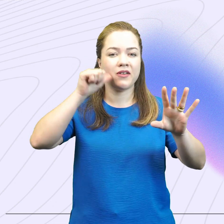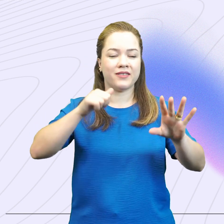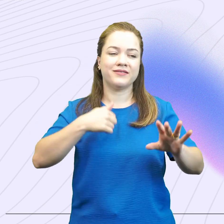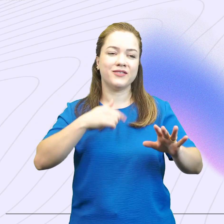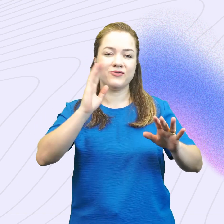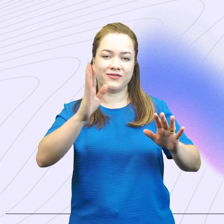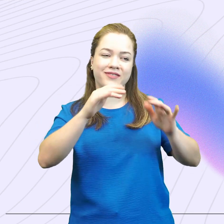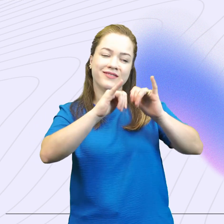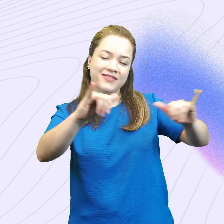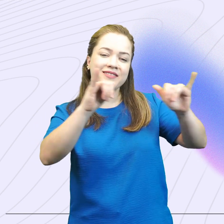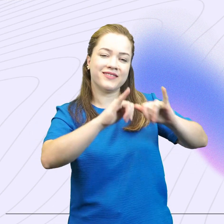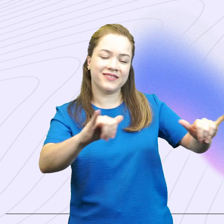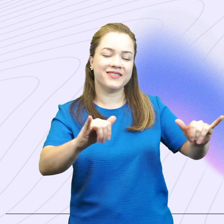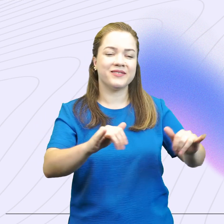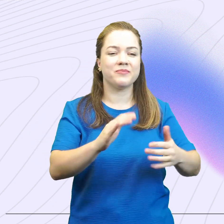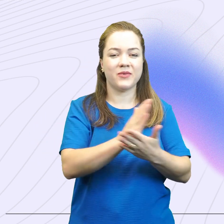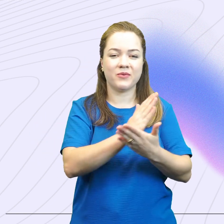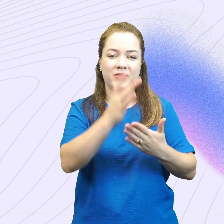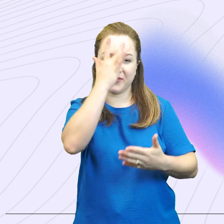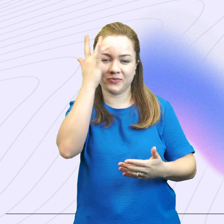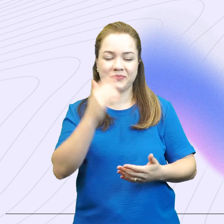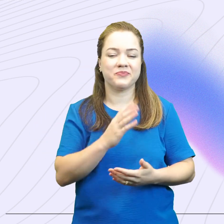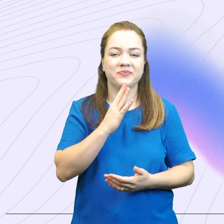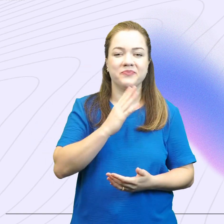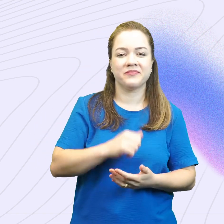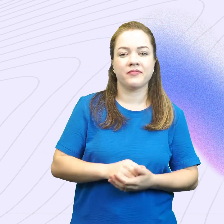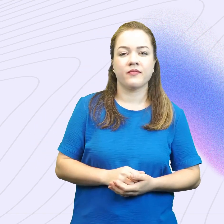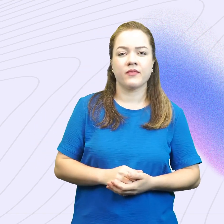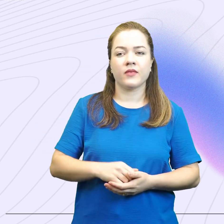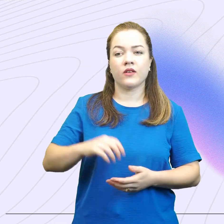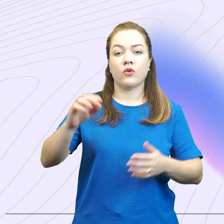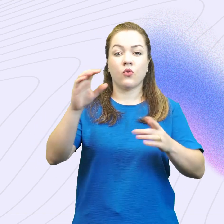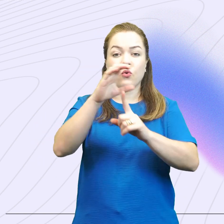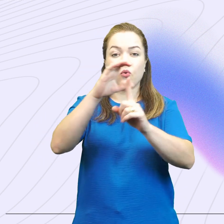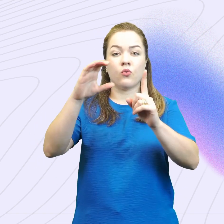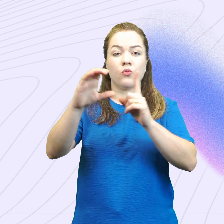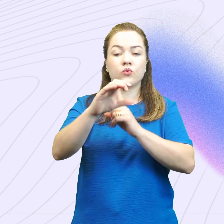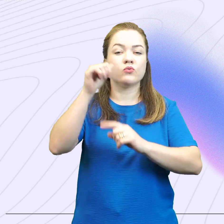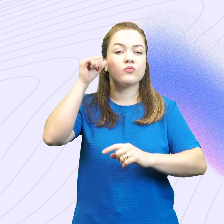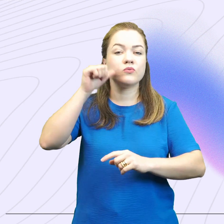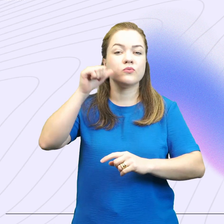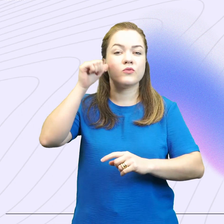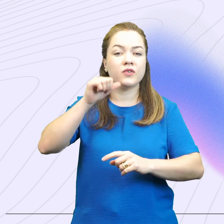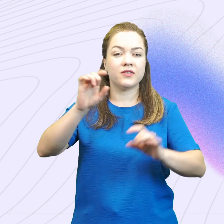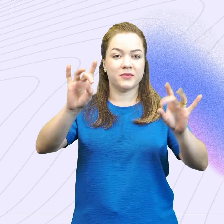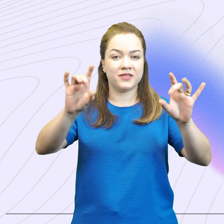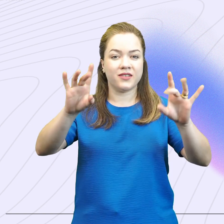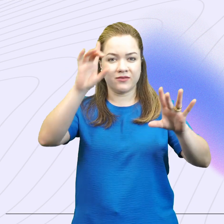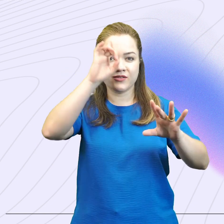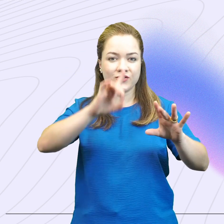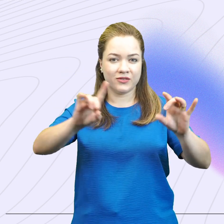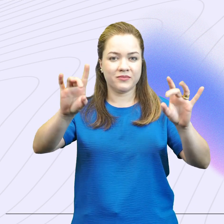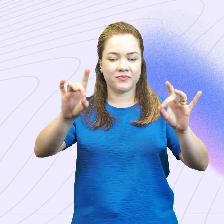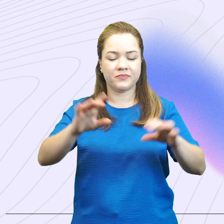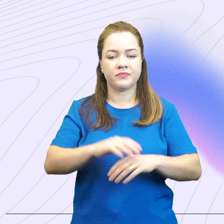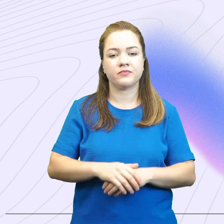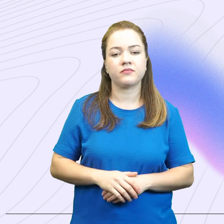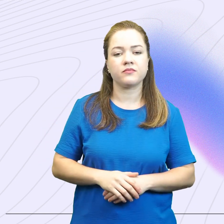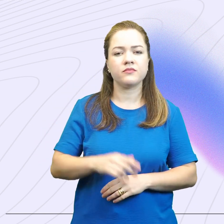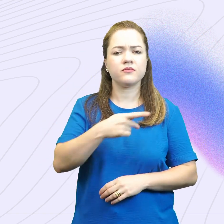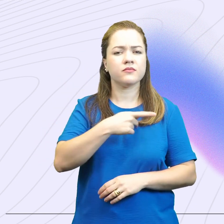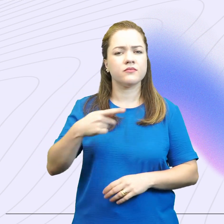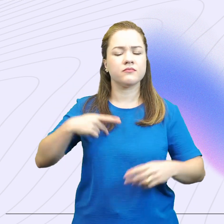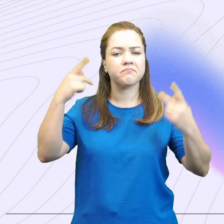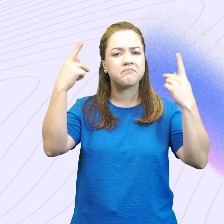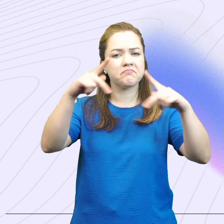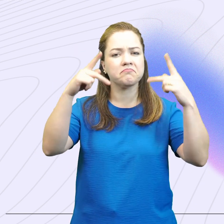esse testemunho no culto das mulheres, e um dia no culto das mulheres, lá no Antigo Espaço, um pastor pregando e falando a respeito